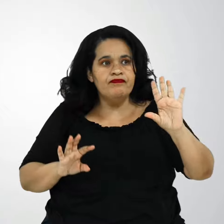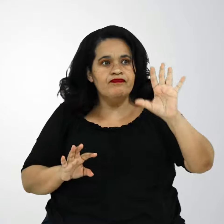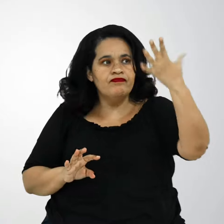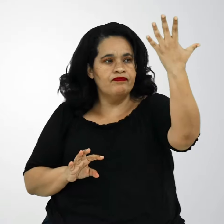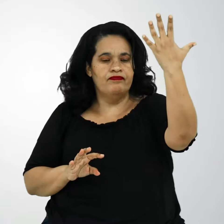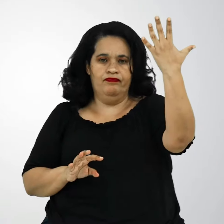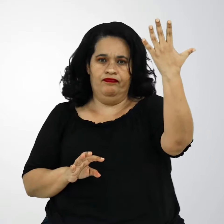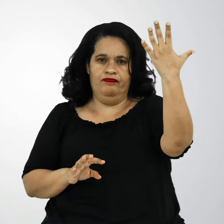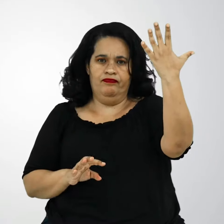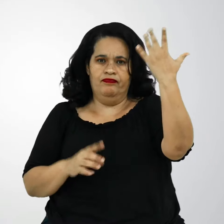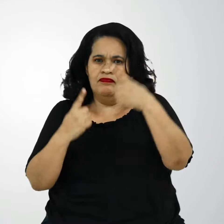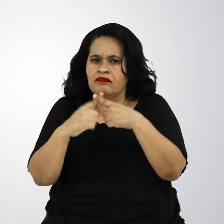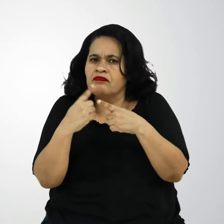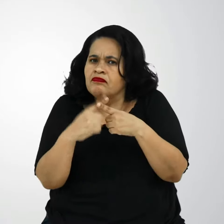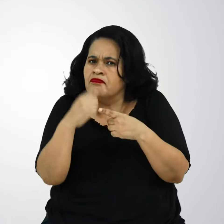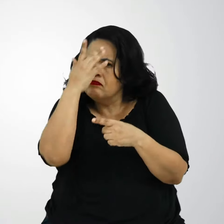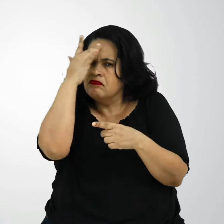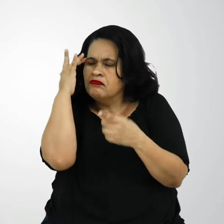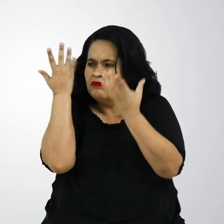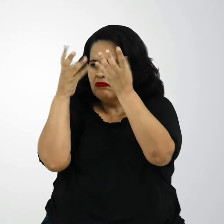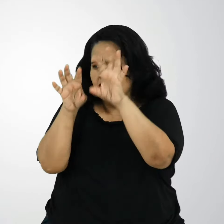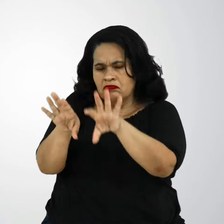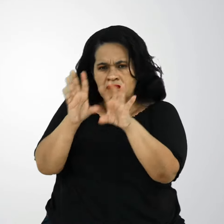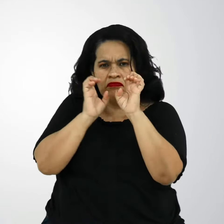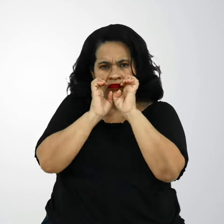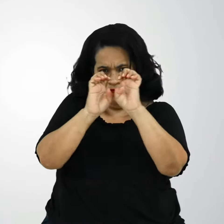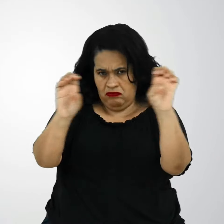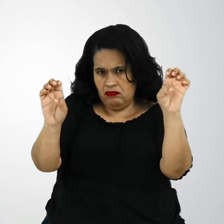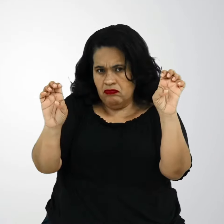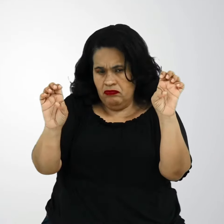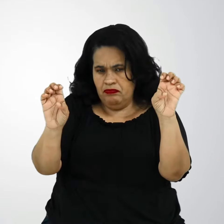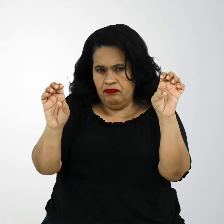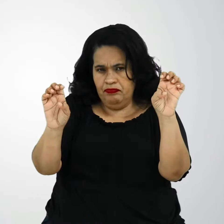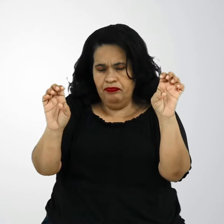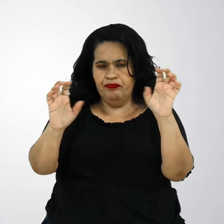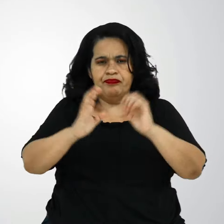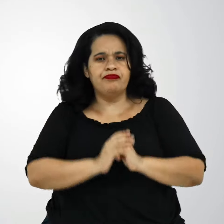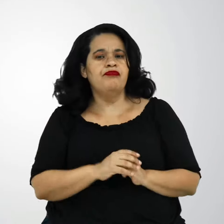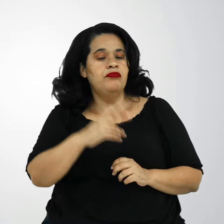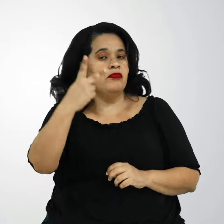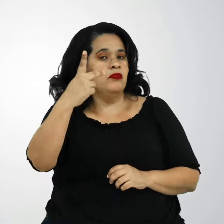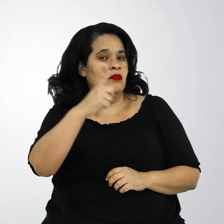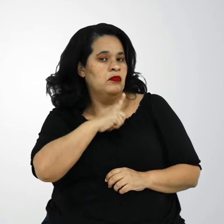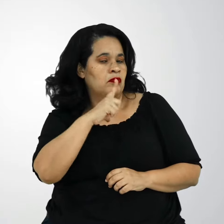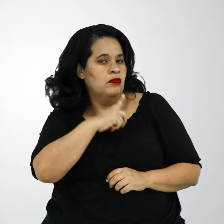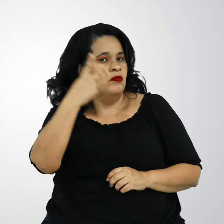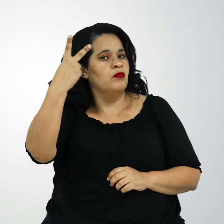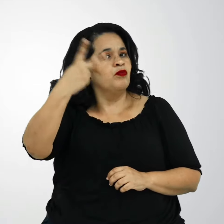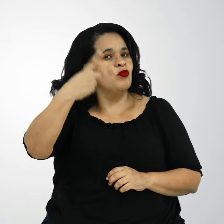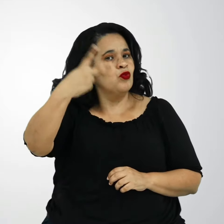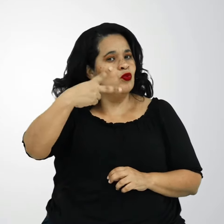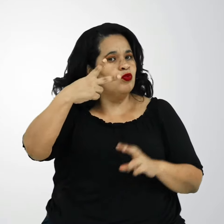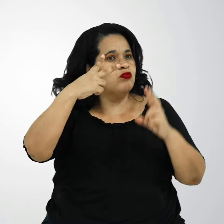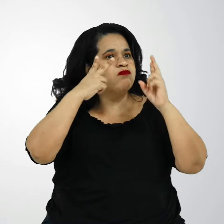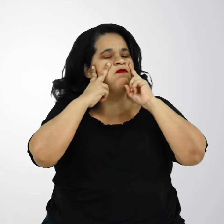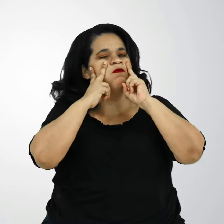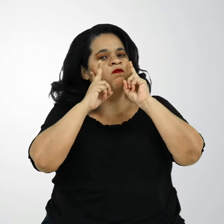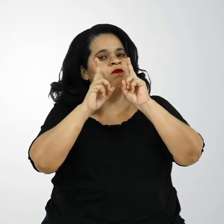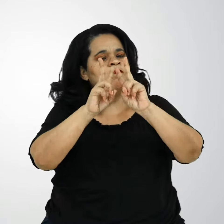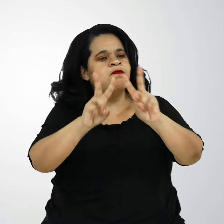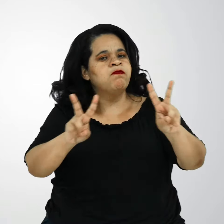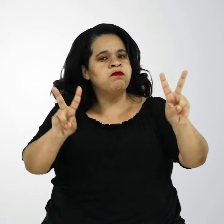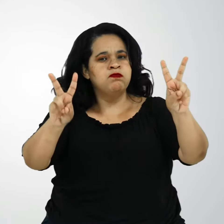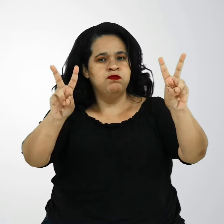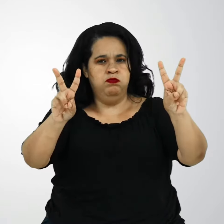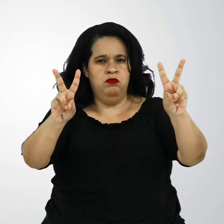deixa de pregar? As 2 testemunhas são silenciadas com o levante de alguém que